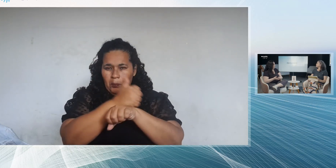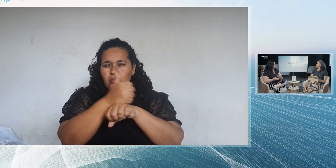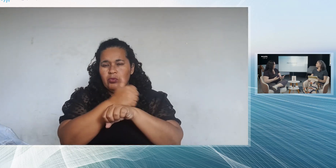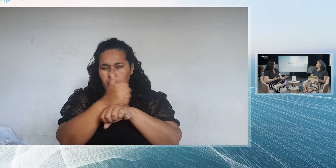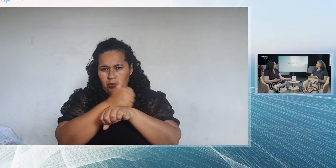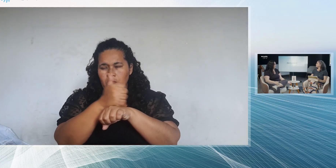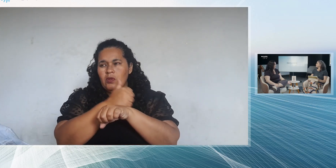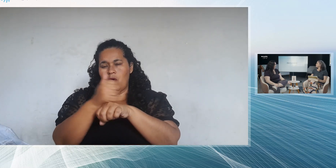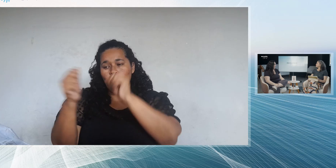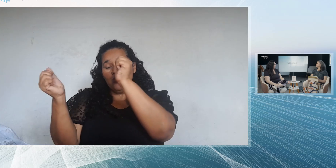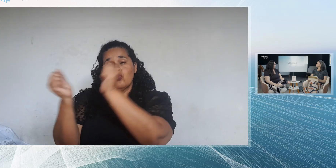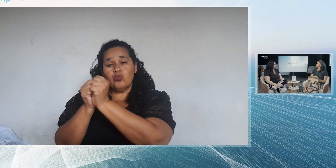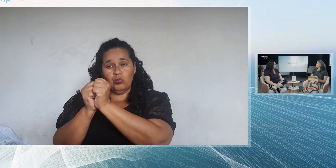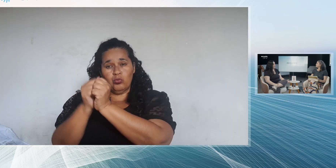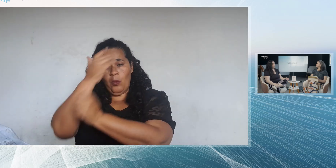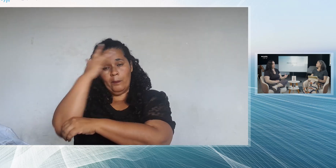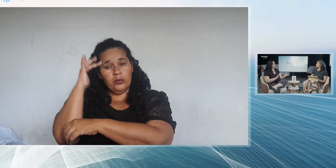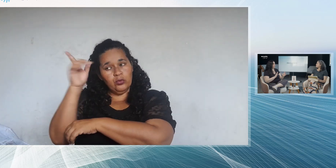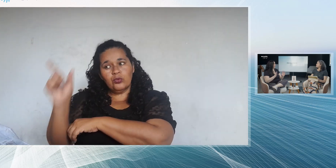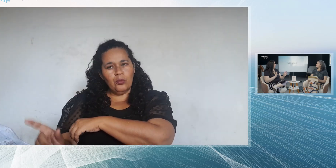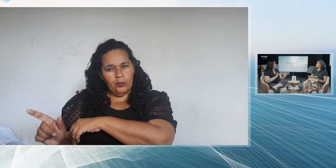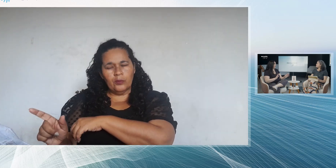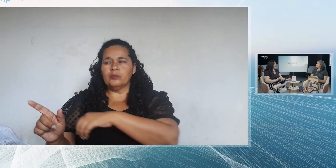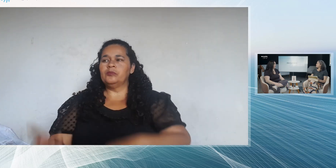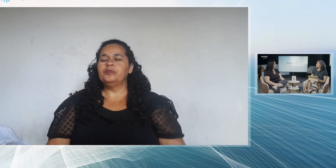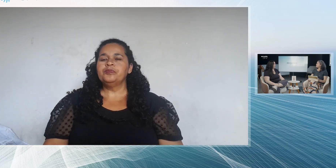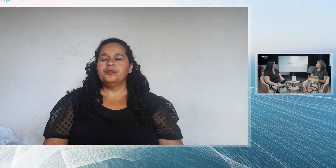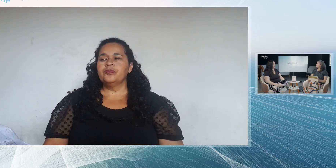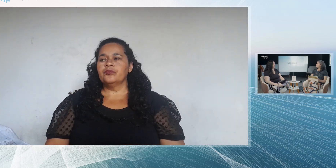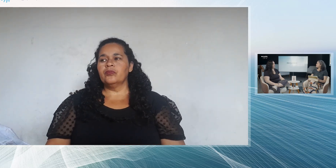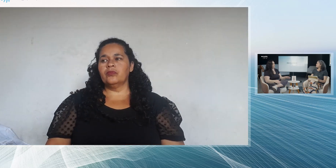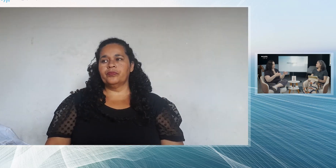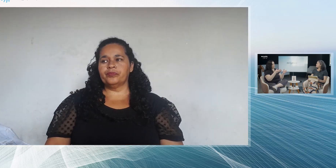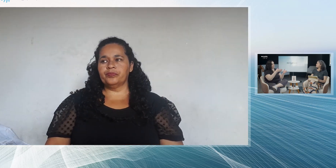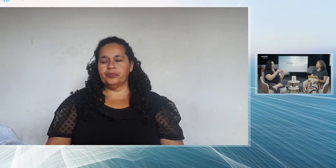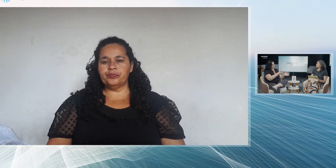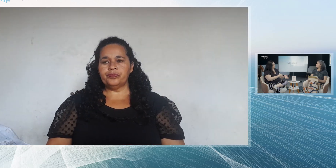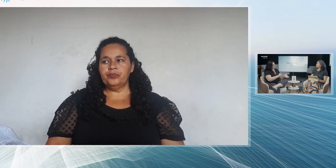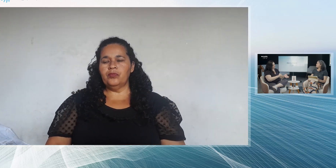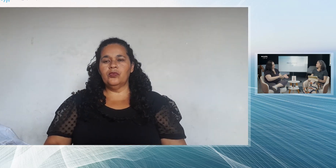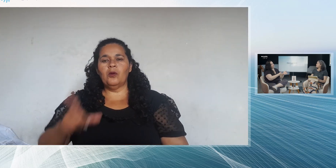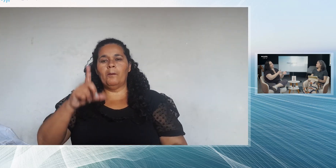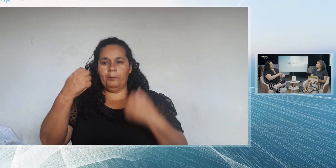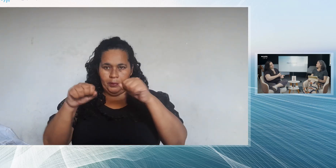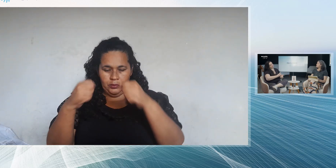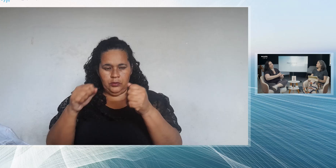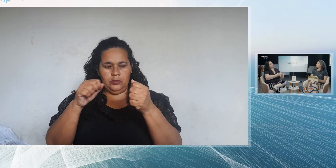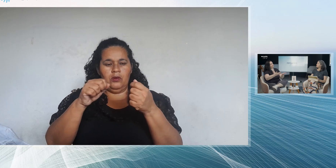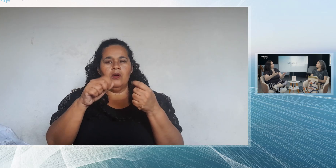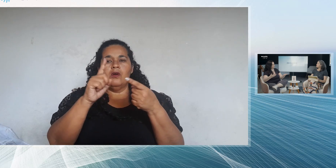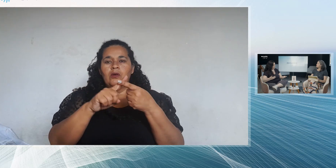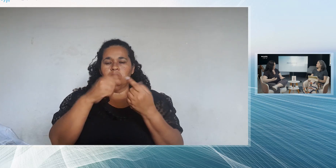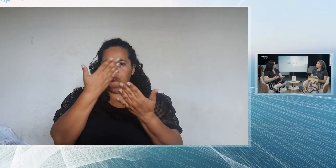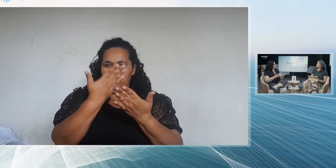com a pessoa que está sendo avaliada, né? Então, aí depende de onde você está, mas precisa da anamnese, precisa